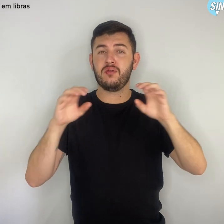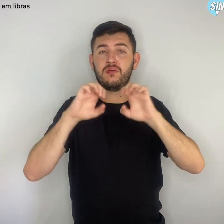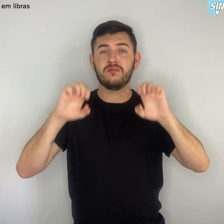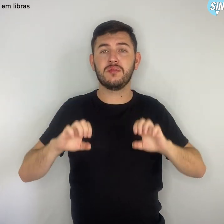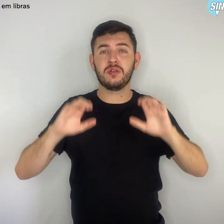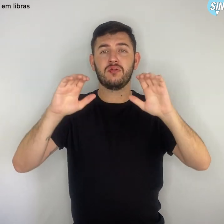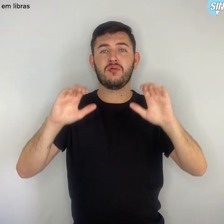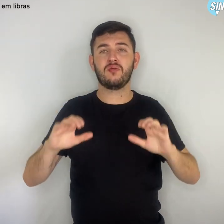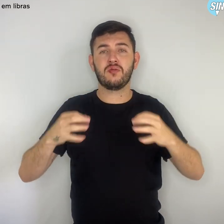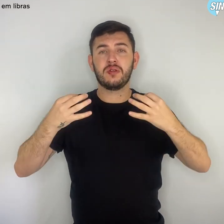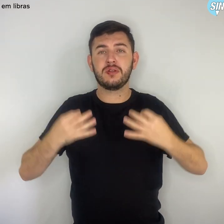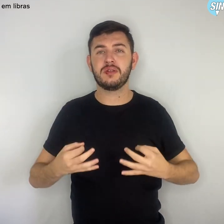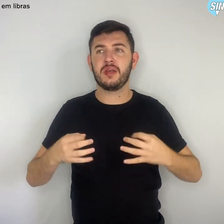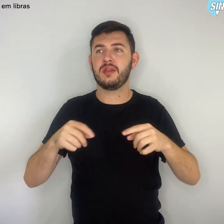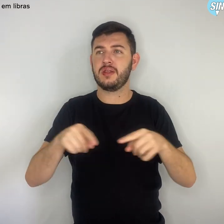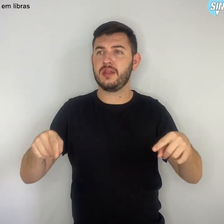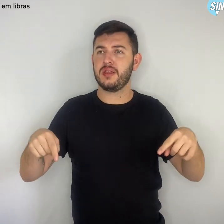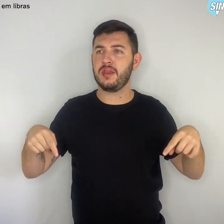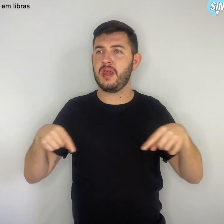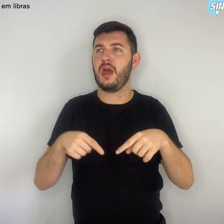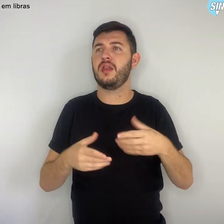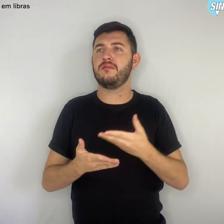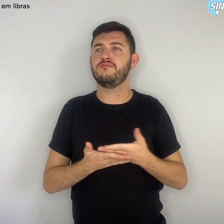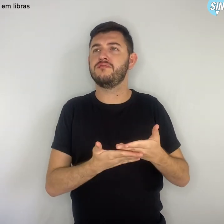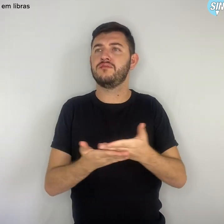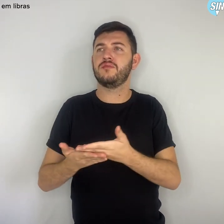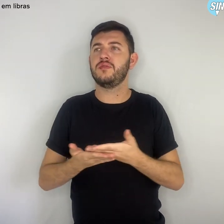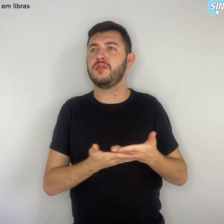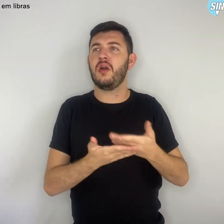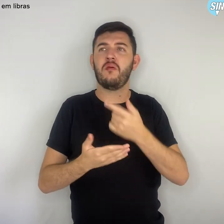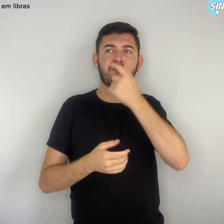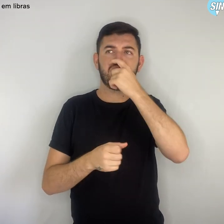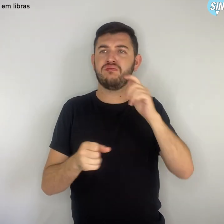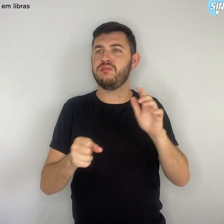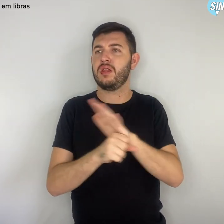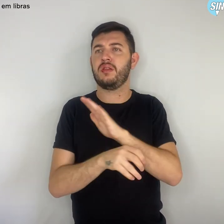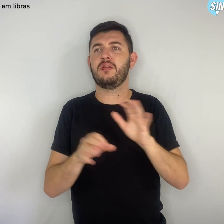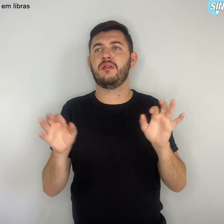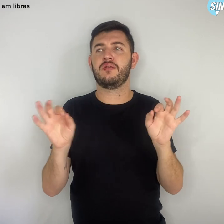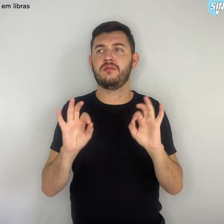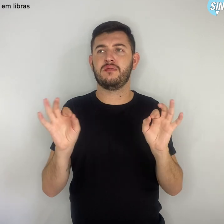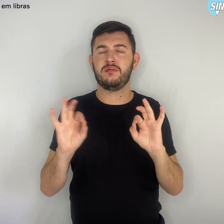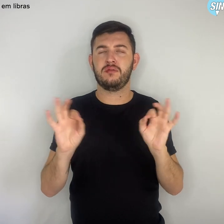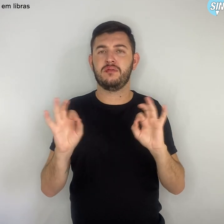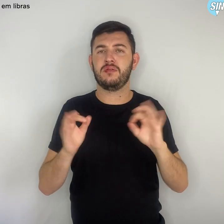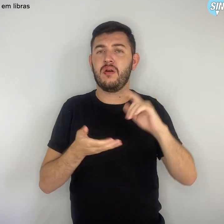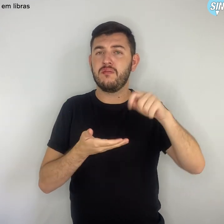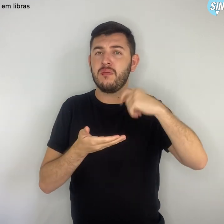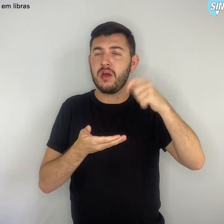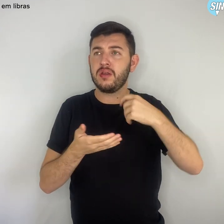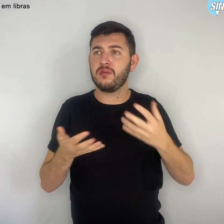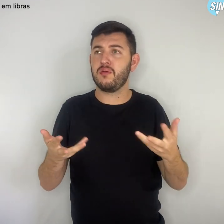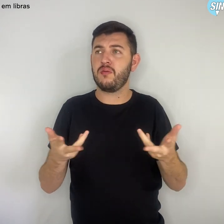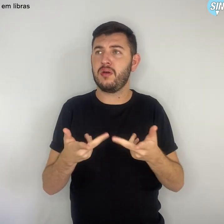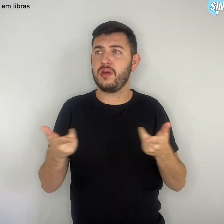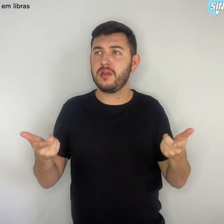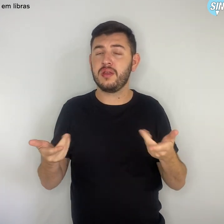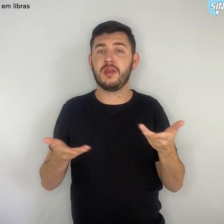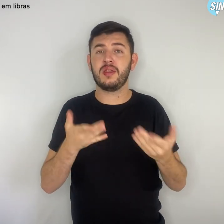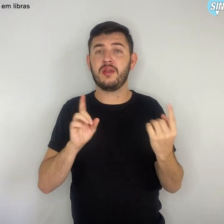com salas de aulas sem superlotação, com merenda de qualidade, com atendimento especializado